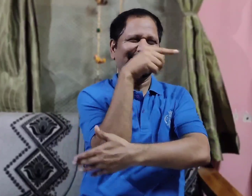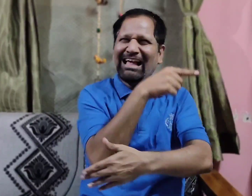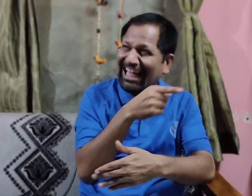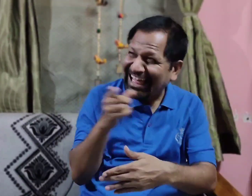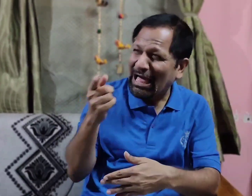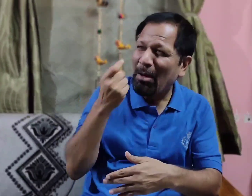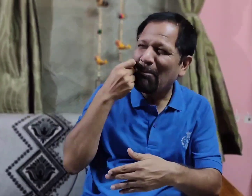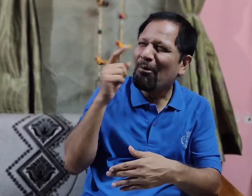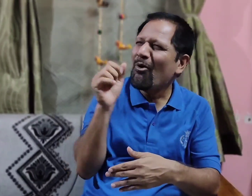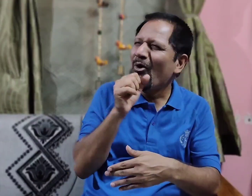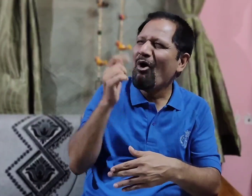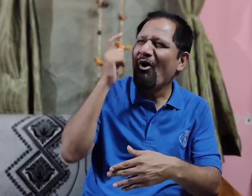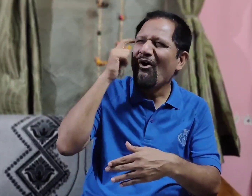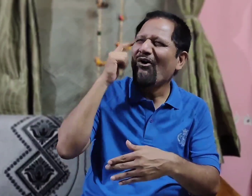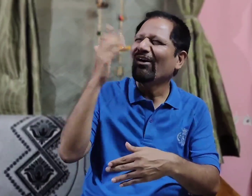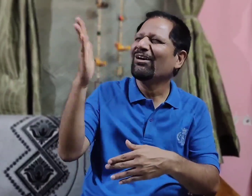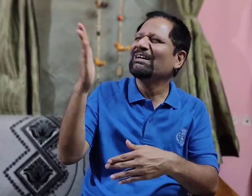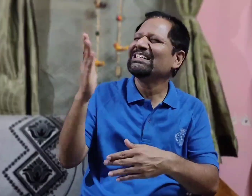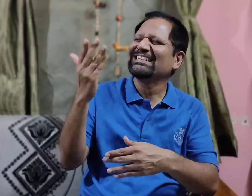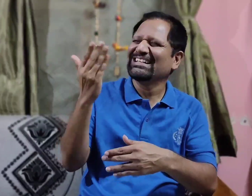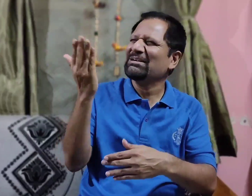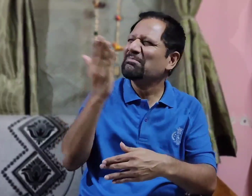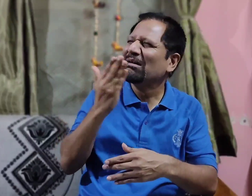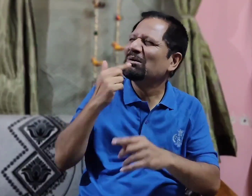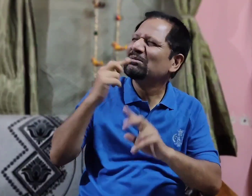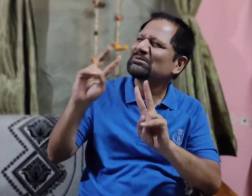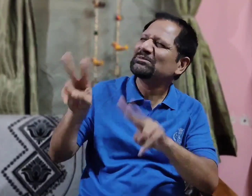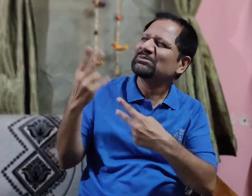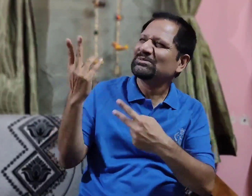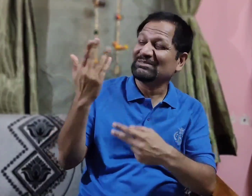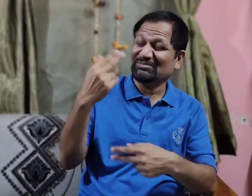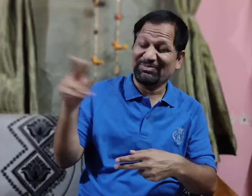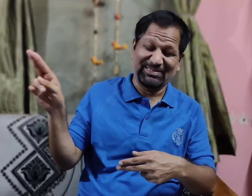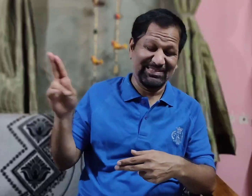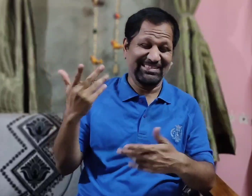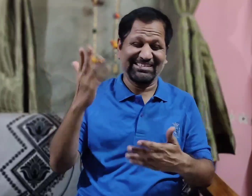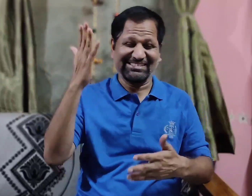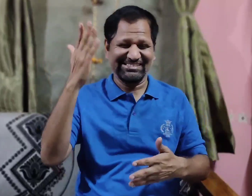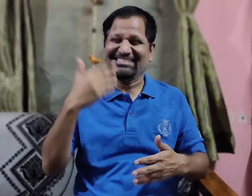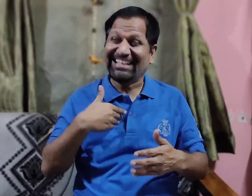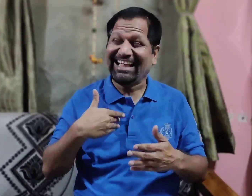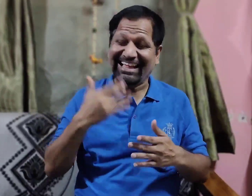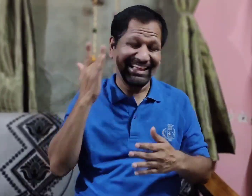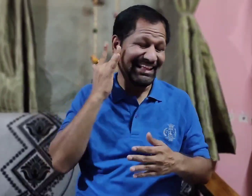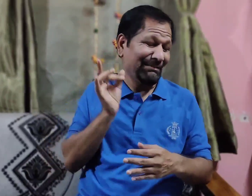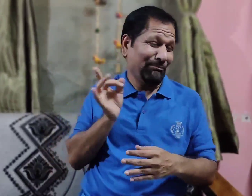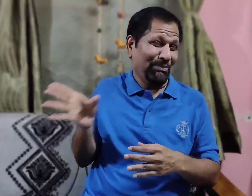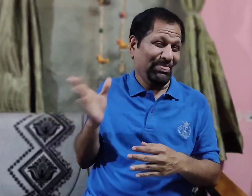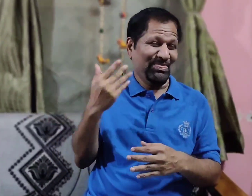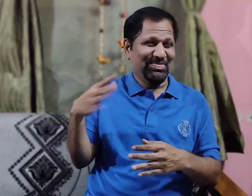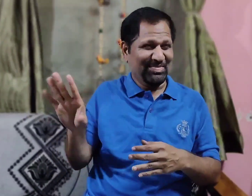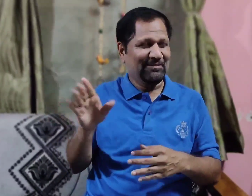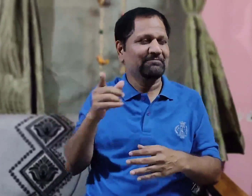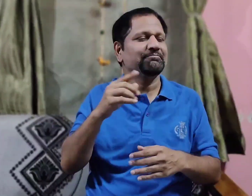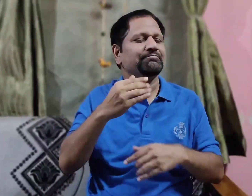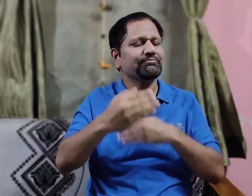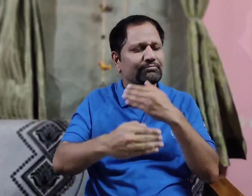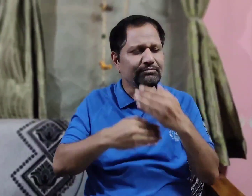कर सकता। इस पर सब छोटे हंस और ज़्यादा हंसने लगे कि ताऊ तो फालतू की बातें करते हैं। उन्होंने उस बात